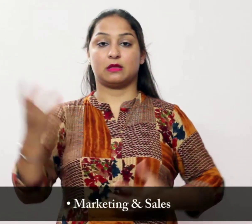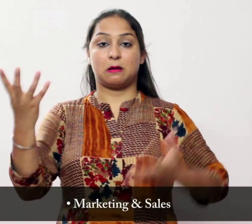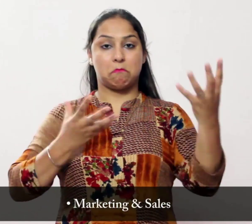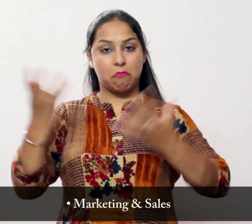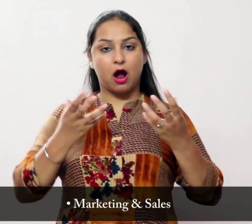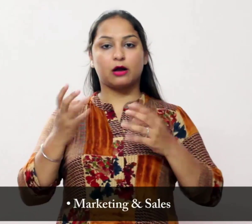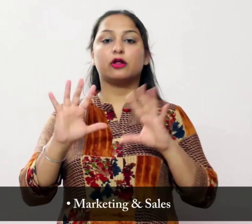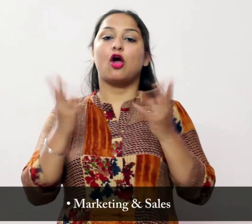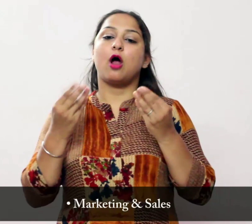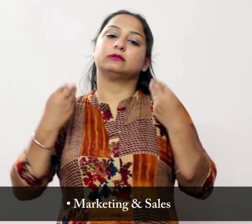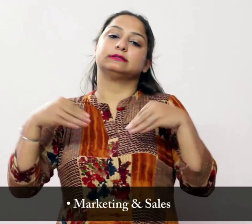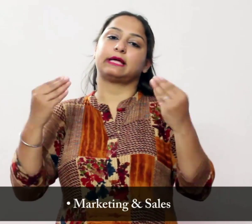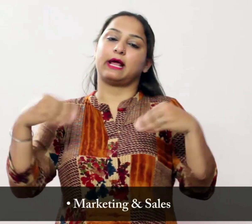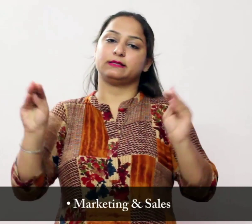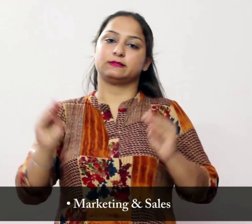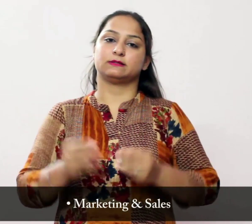विपणन बिक्री।